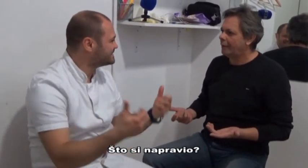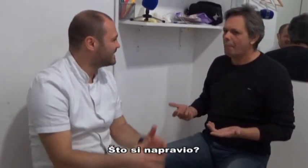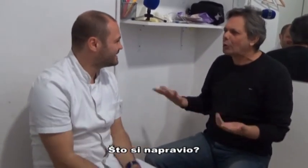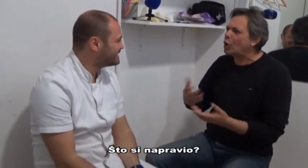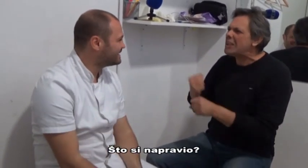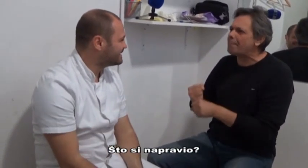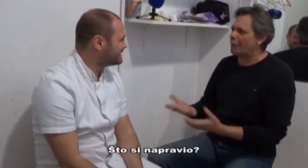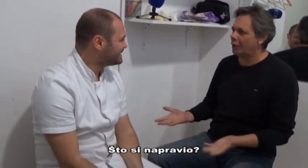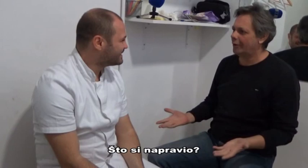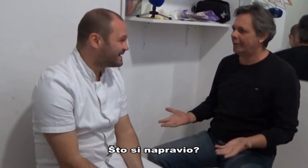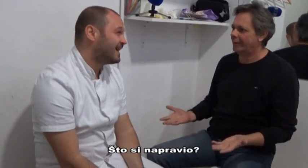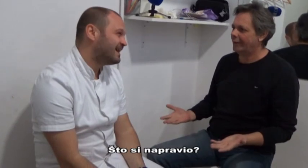Pa što si napravio?